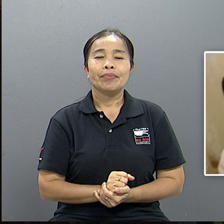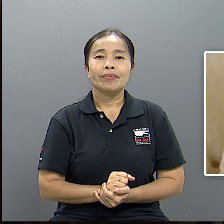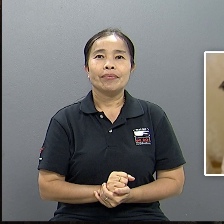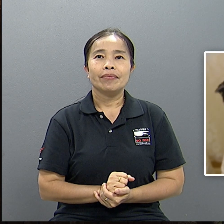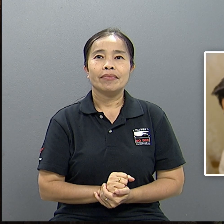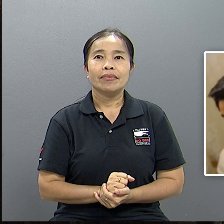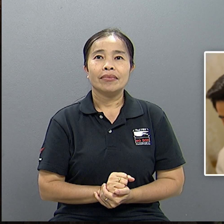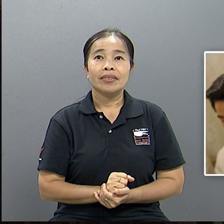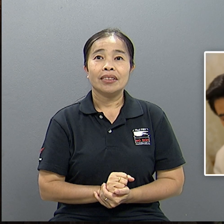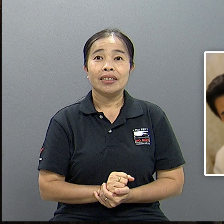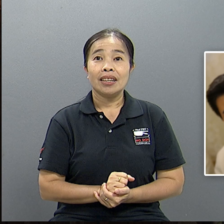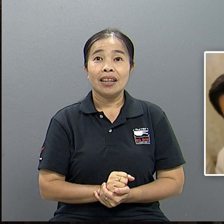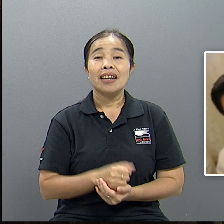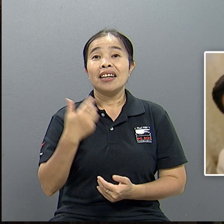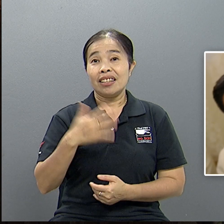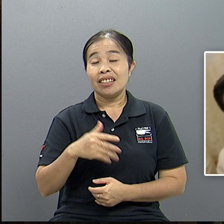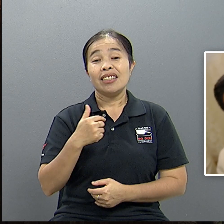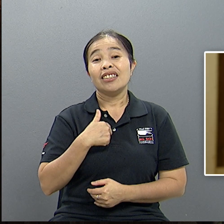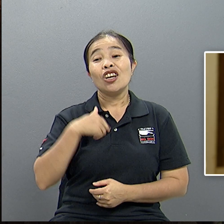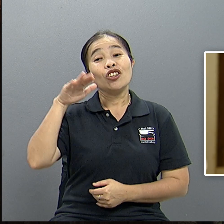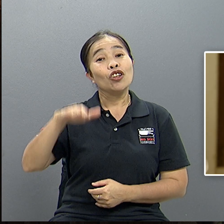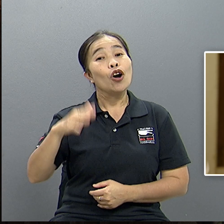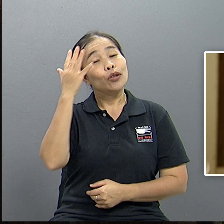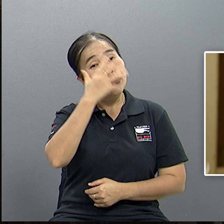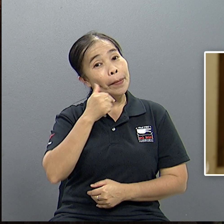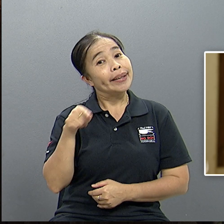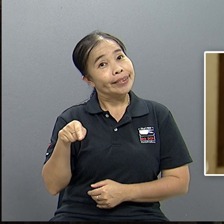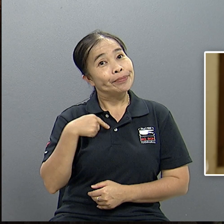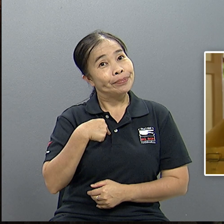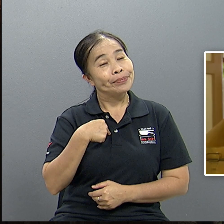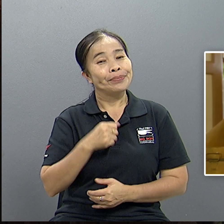แล้วที่น้องกล้าขวานล่ะคะงามไหมคะ